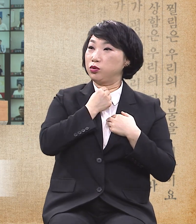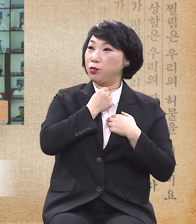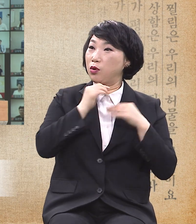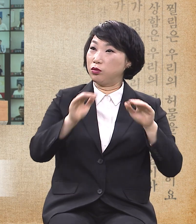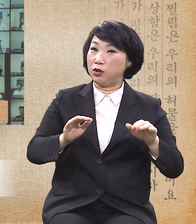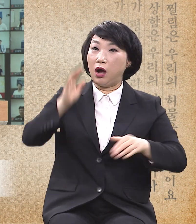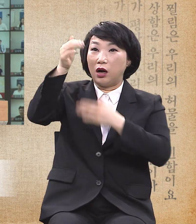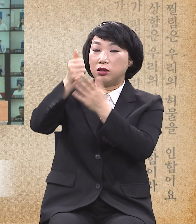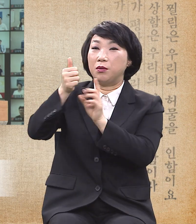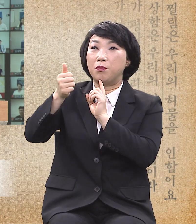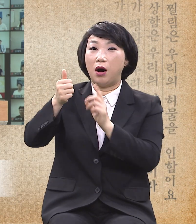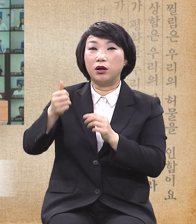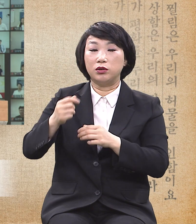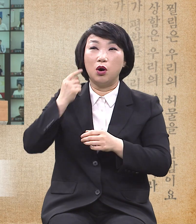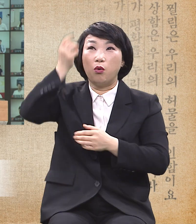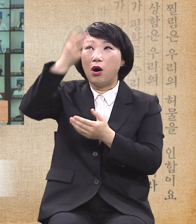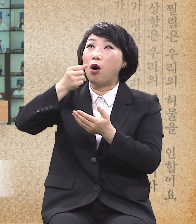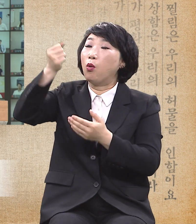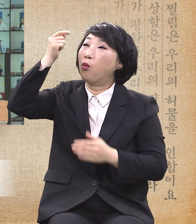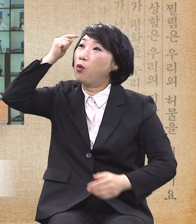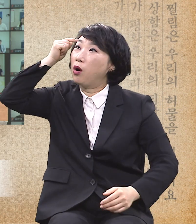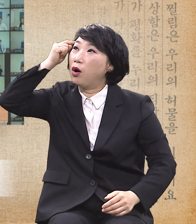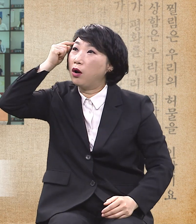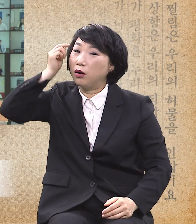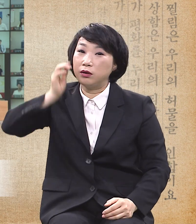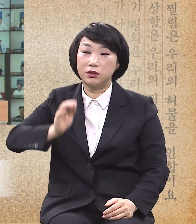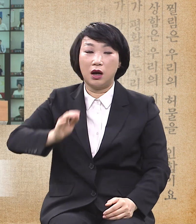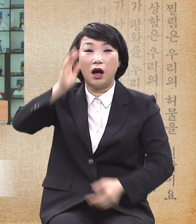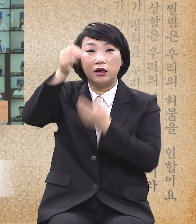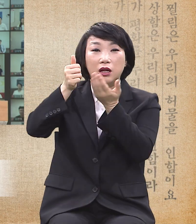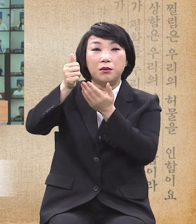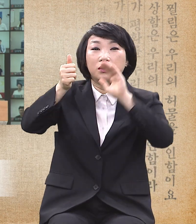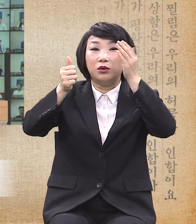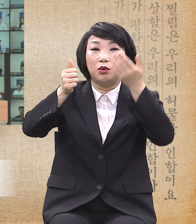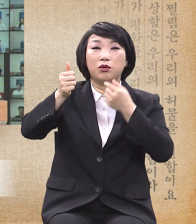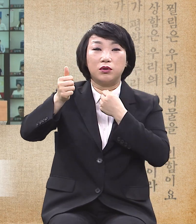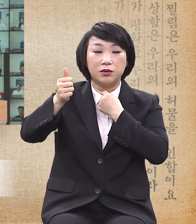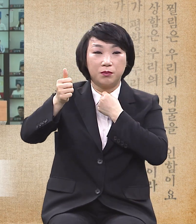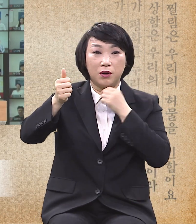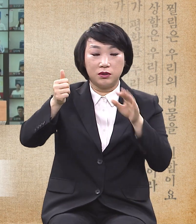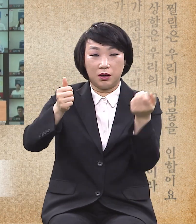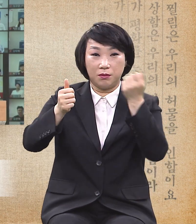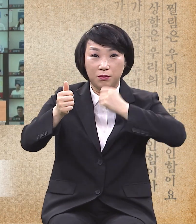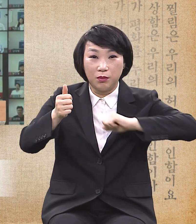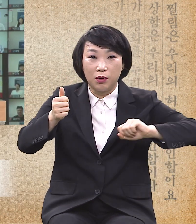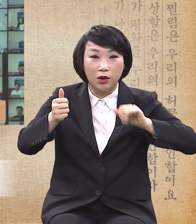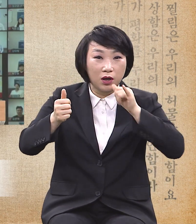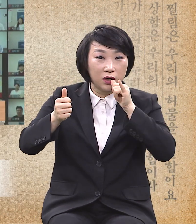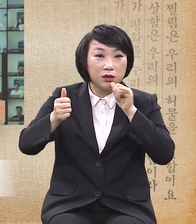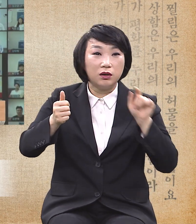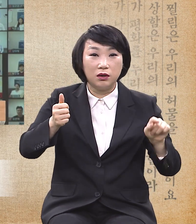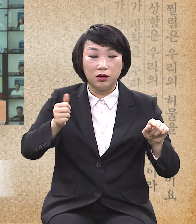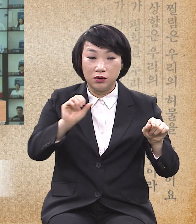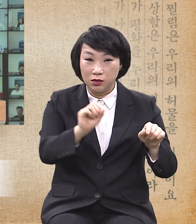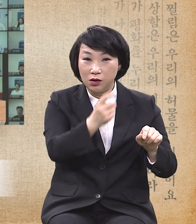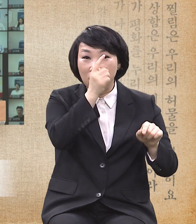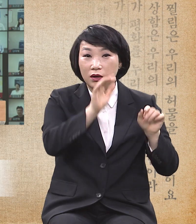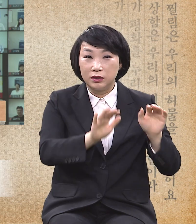왜 하나님만 다 받으십니까 하고 하나님이 되어보려고 반역을 함으로